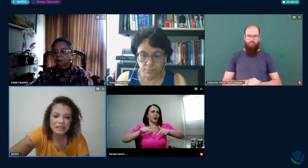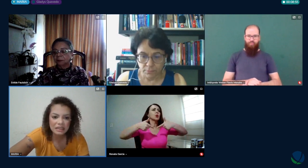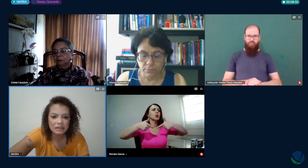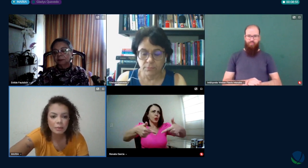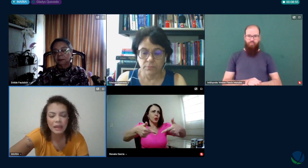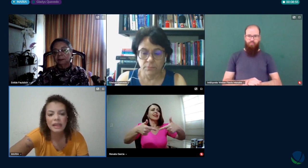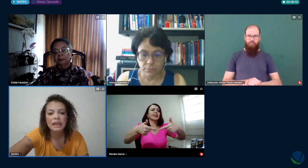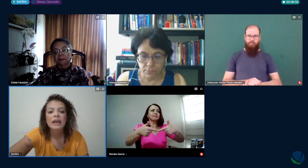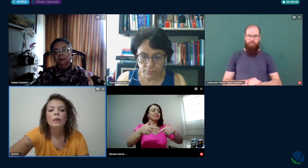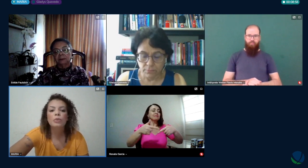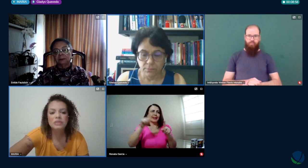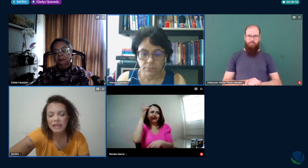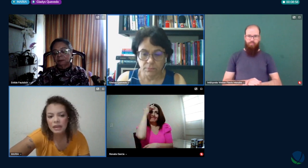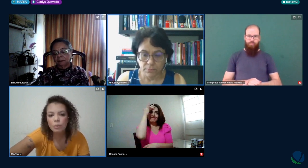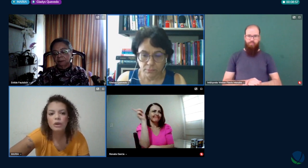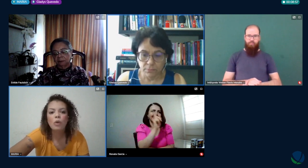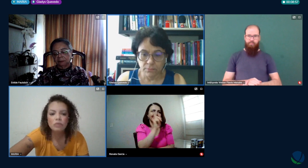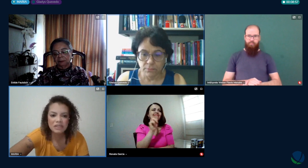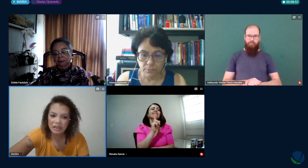me entendessem também,